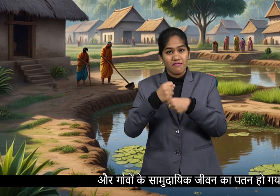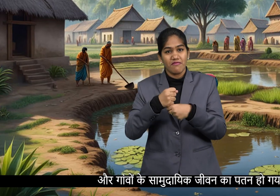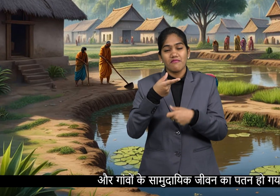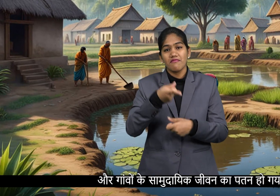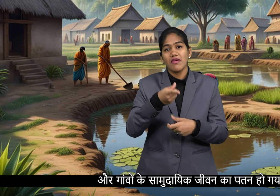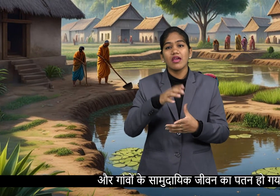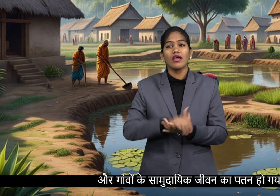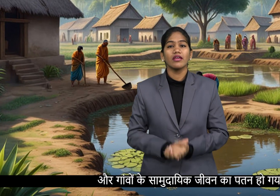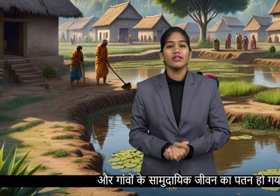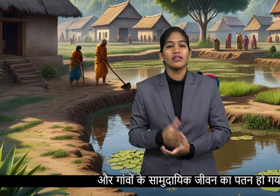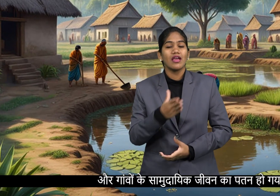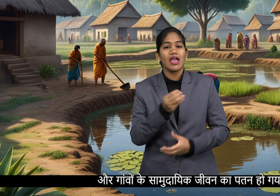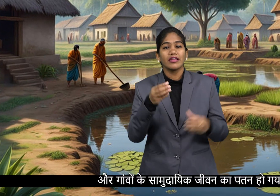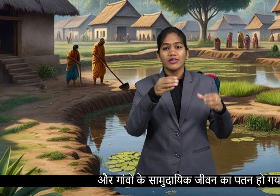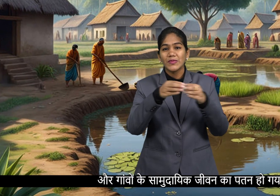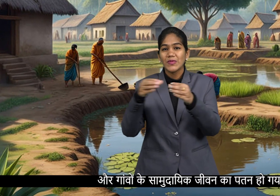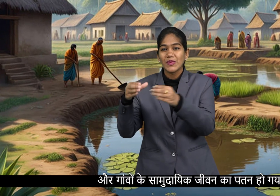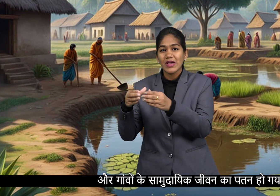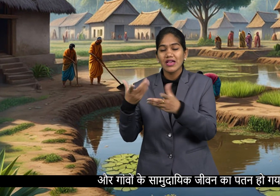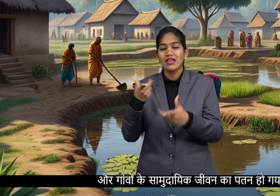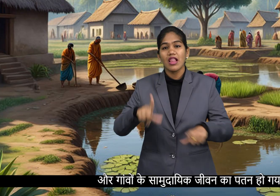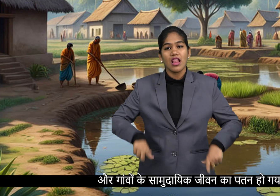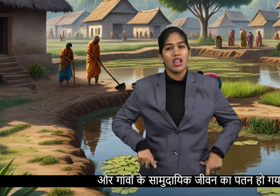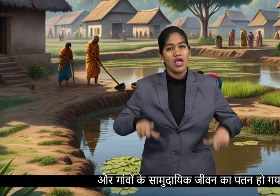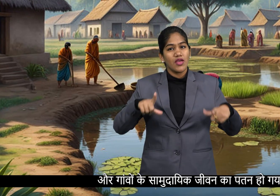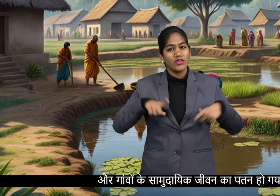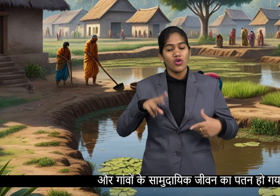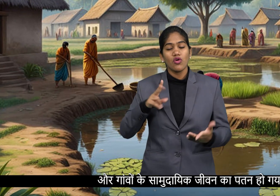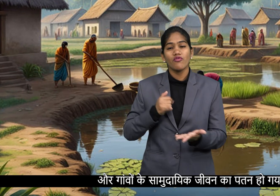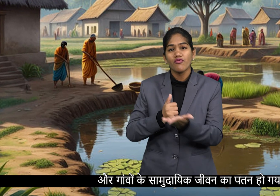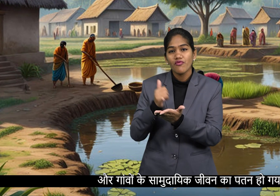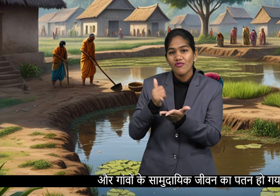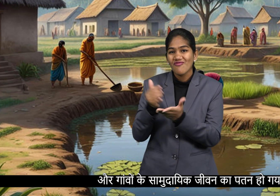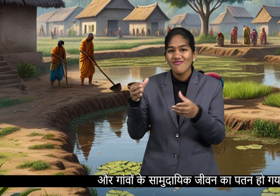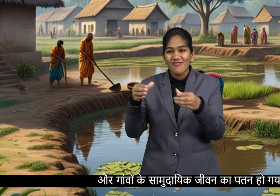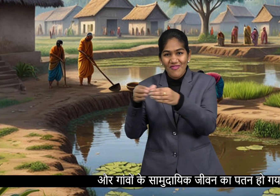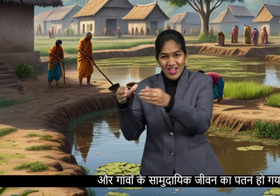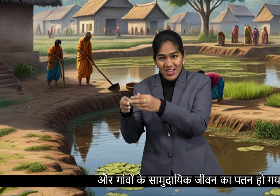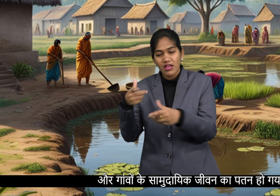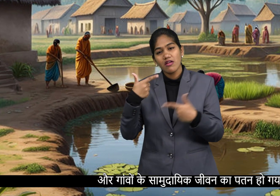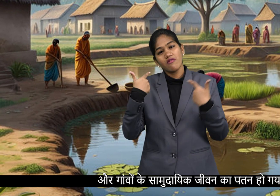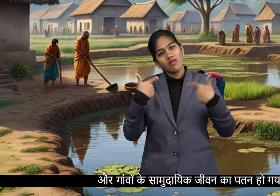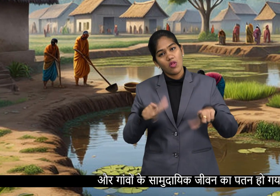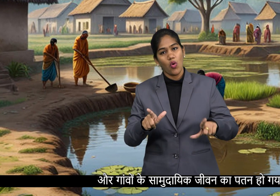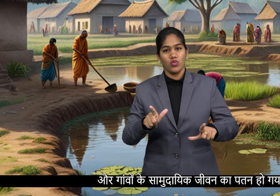के सामुदायिक जीवन का पतन हो गया।